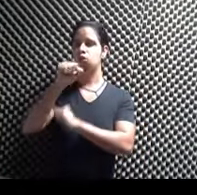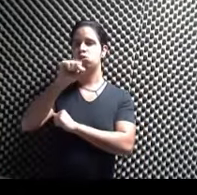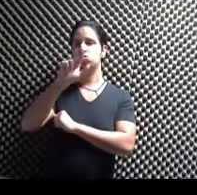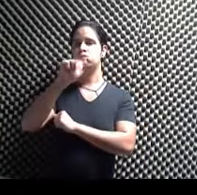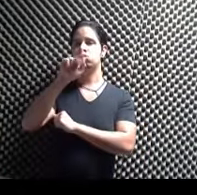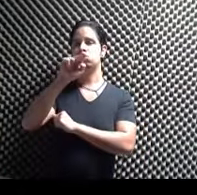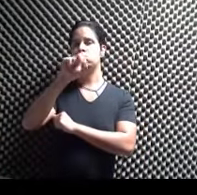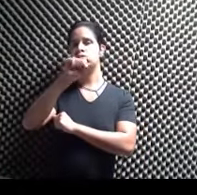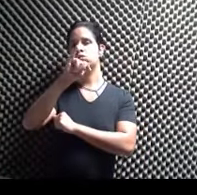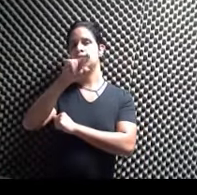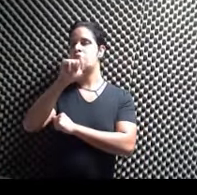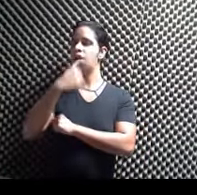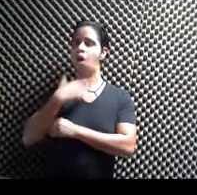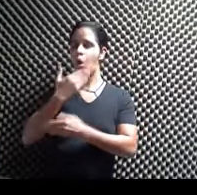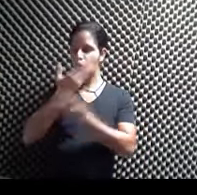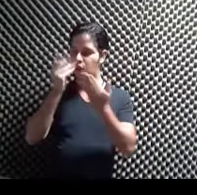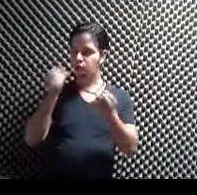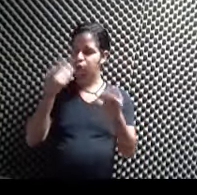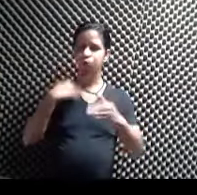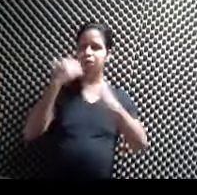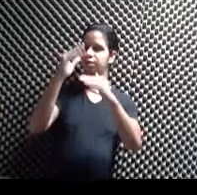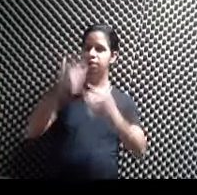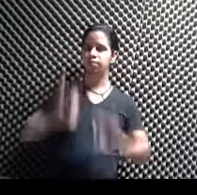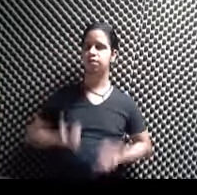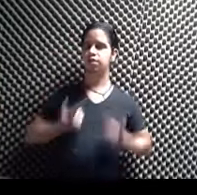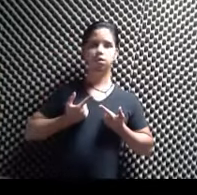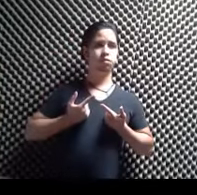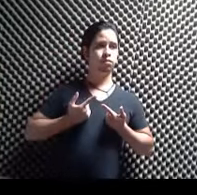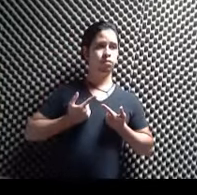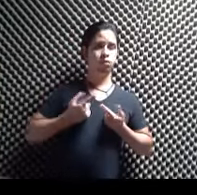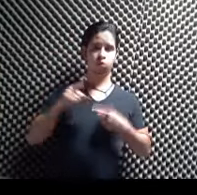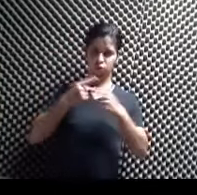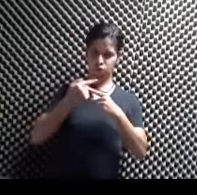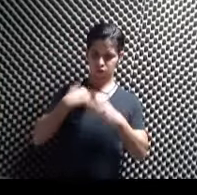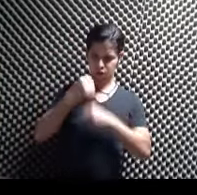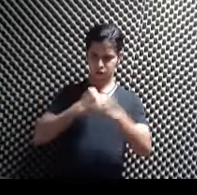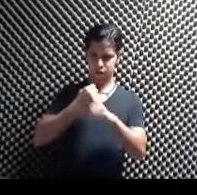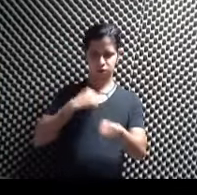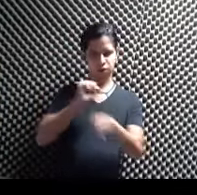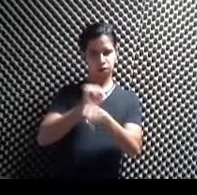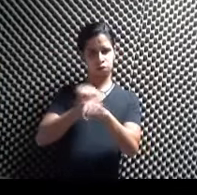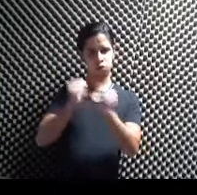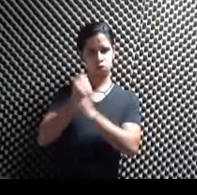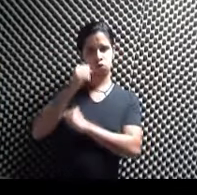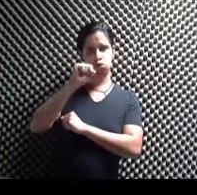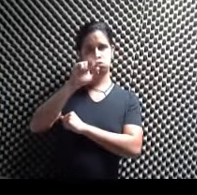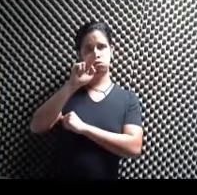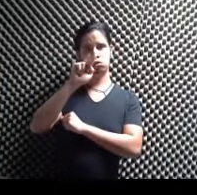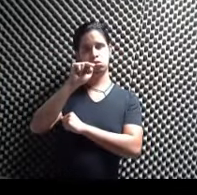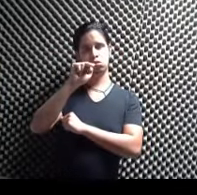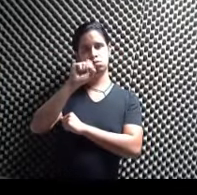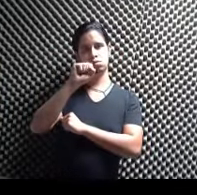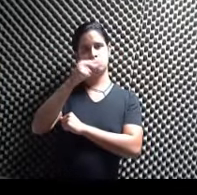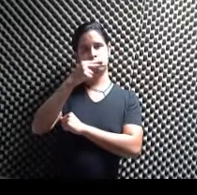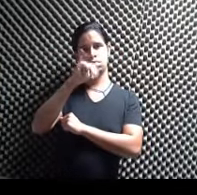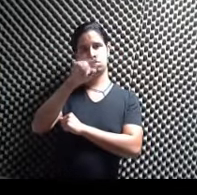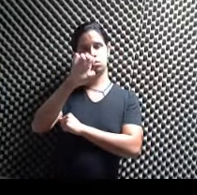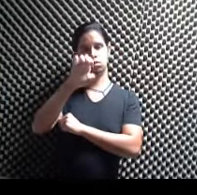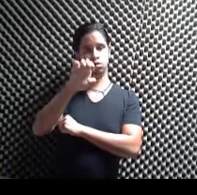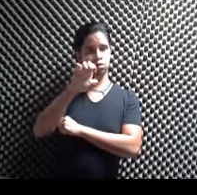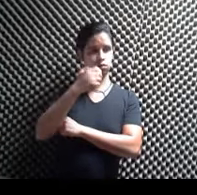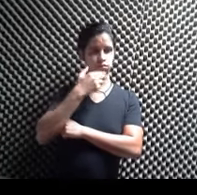No creo que haya mucha censura en mi vida ahí. Y por cierto, ¿cuántos años ya con Sunshine? Diablo. ¿Para qué contarlo? Bueno, llegamos a ese punto de ¿para qué